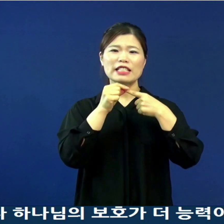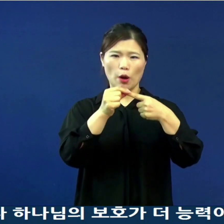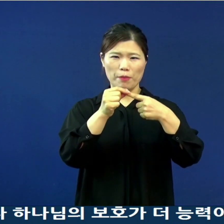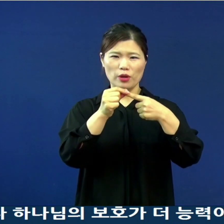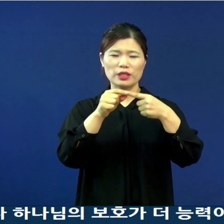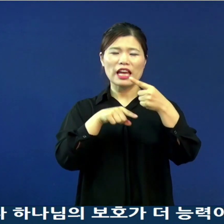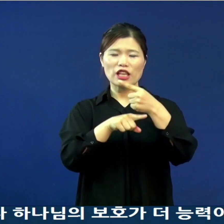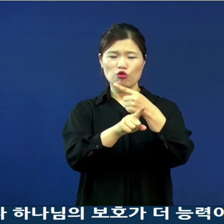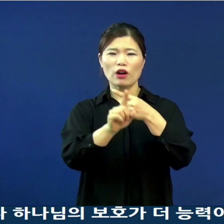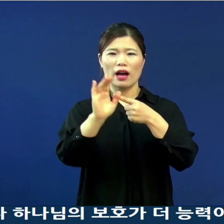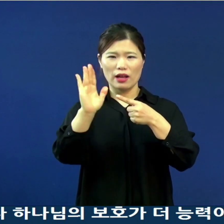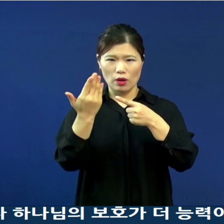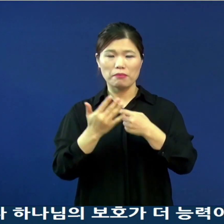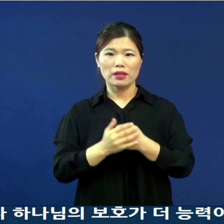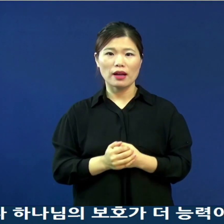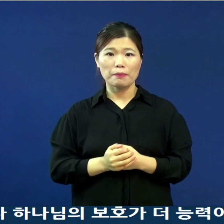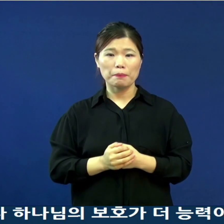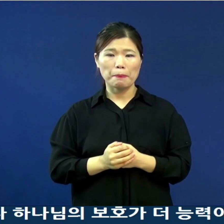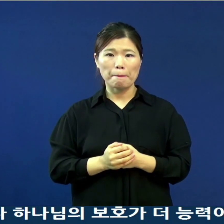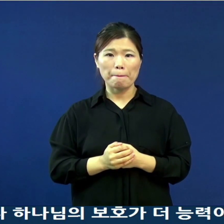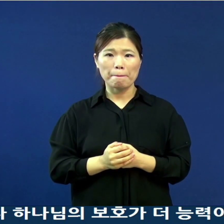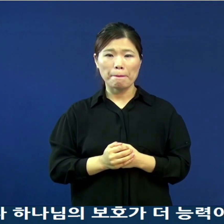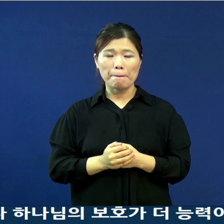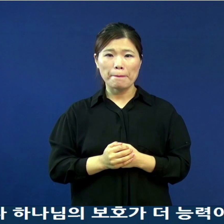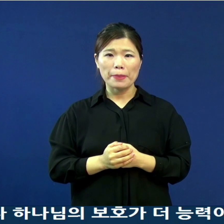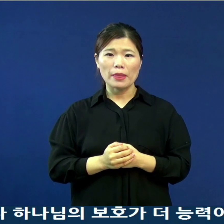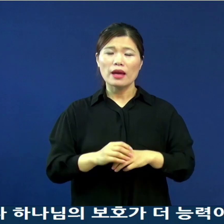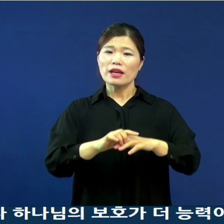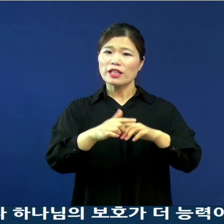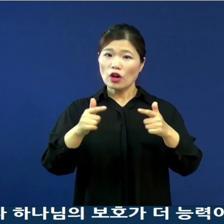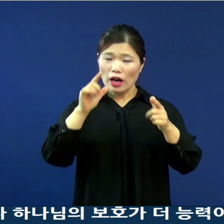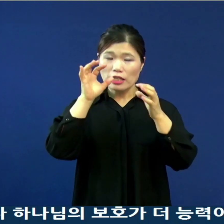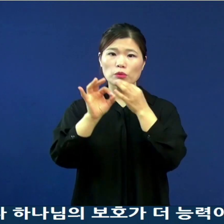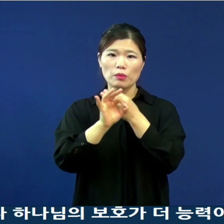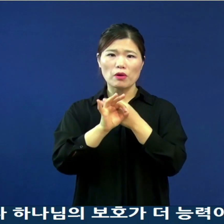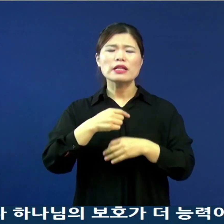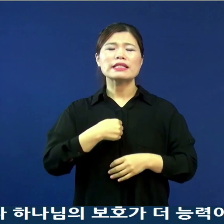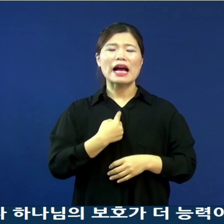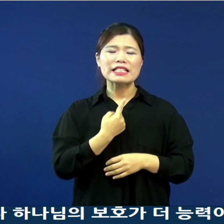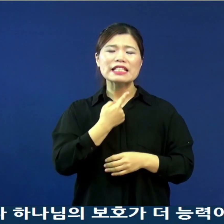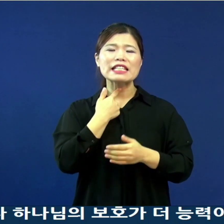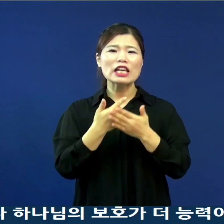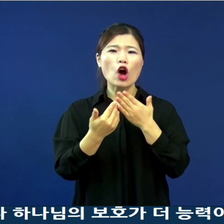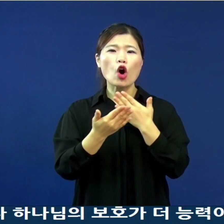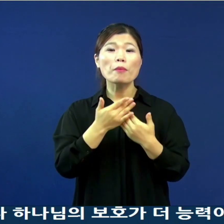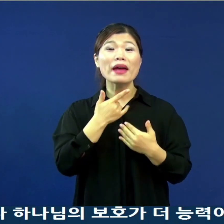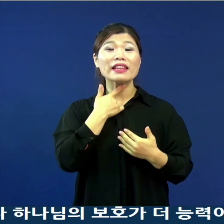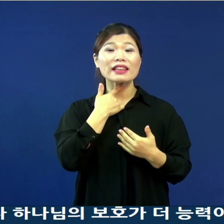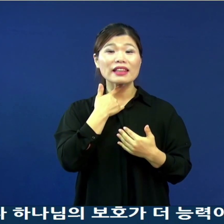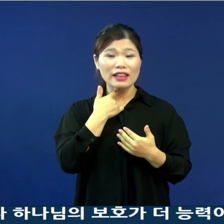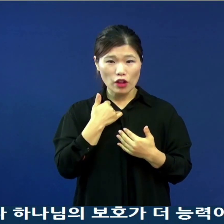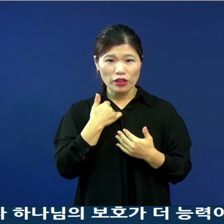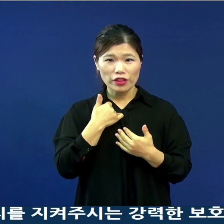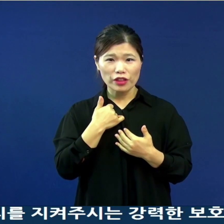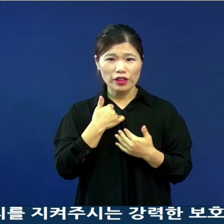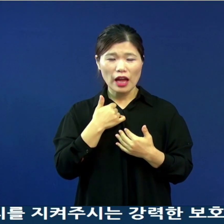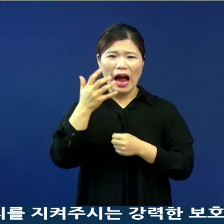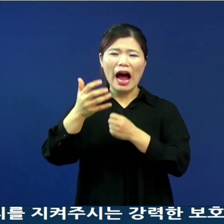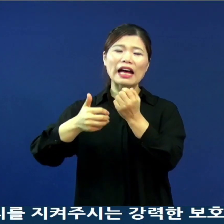이유였습니다. 여러 가지 모습으로 자신이 경험했던 하나님을 상징적으로 표현하고